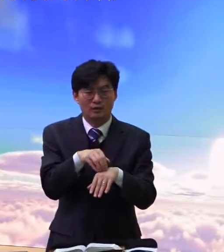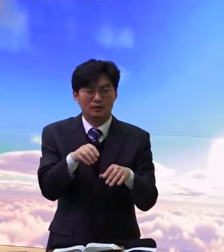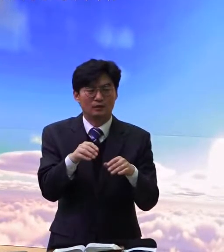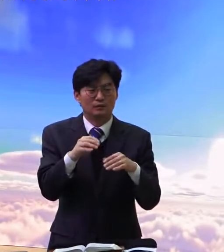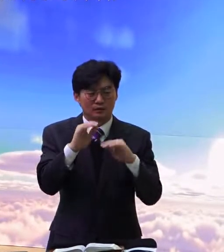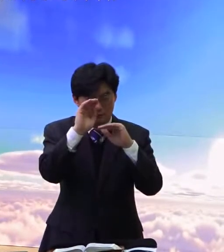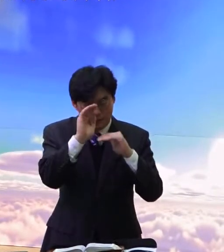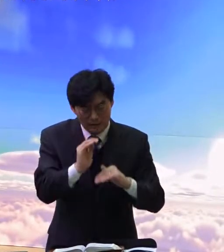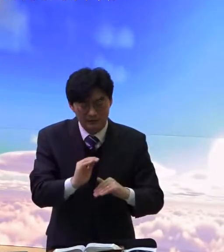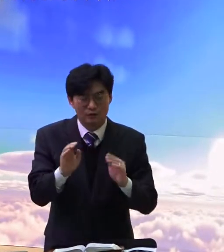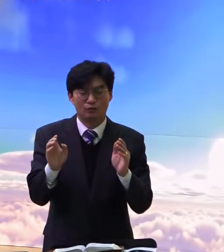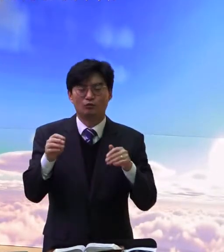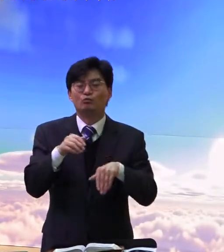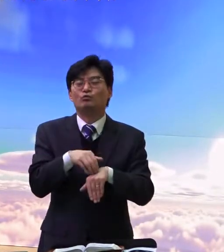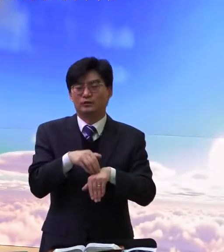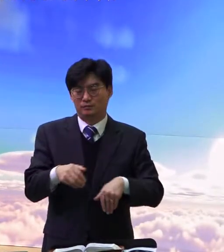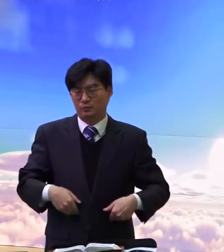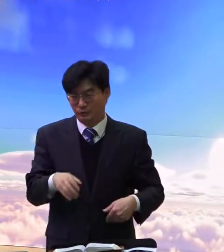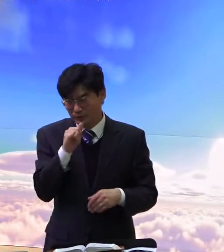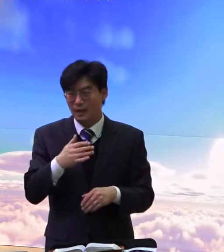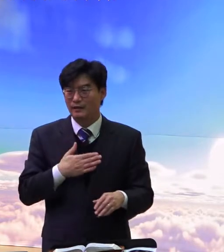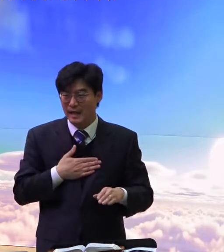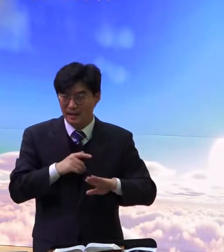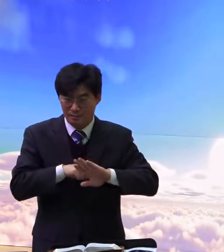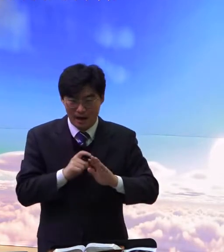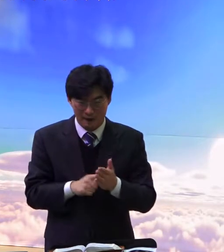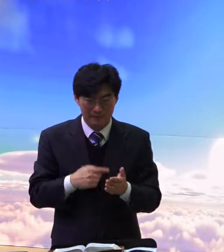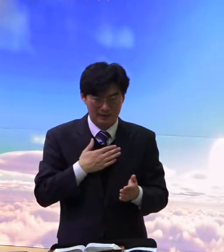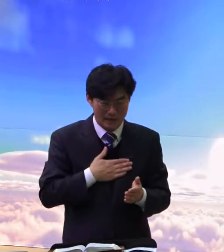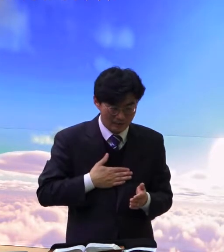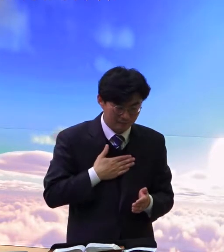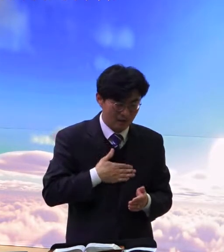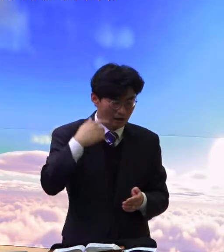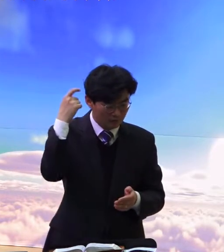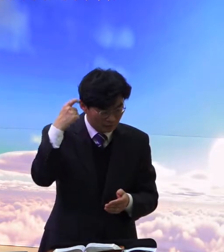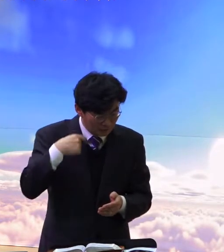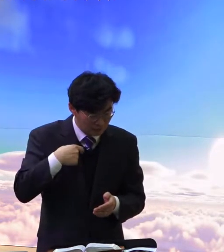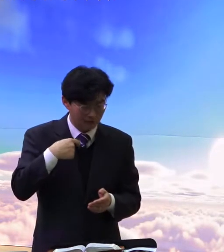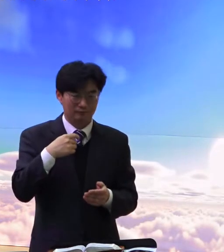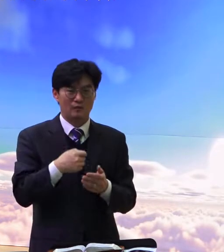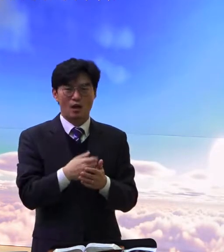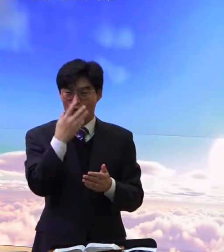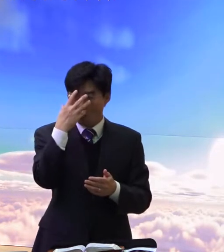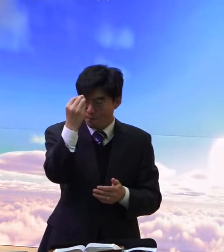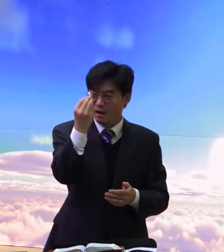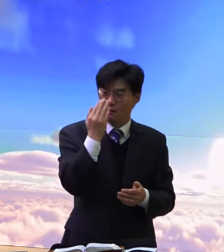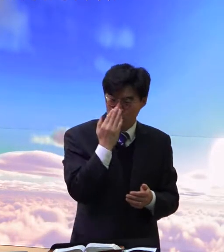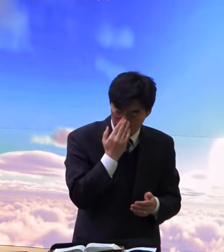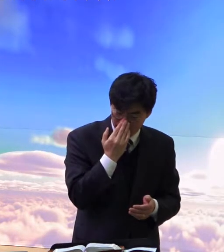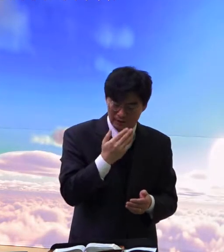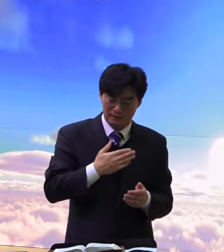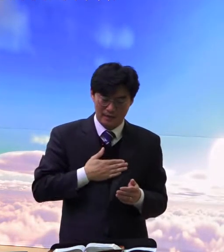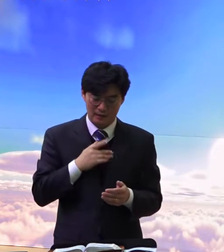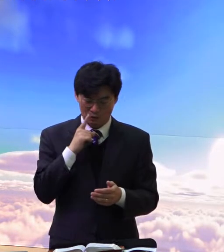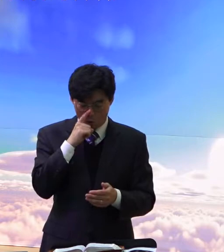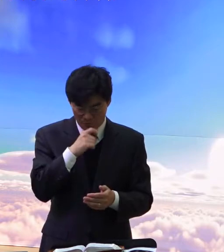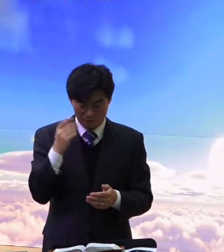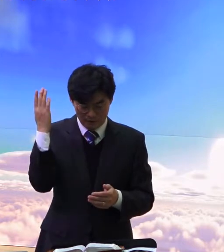그렇게 끊임없이 내 자신의 감정과 느낌과 나 자신과 싸우면서 내 마음의 주인이